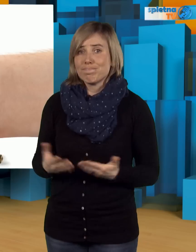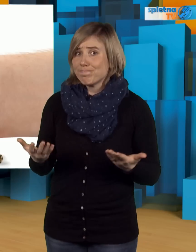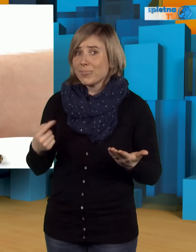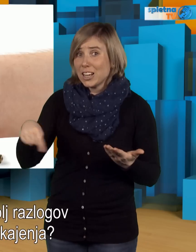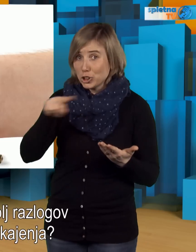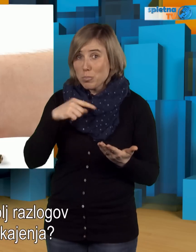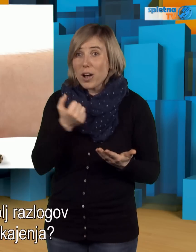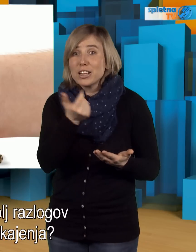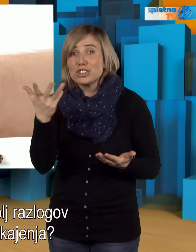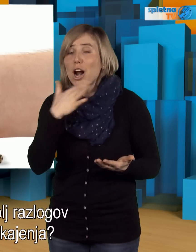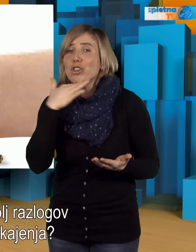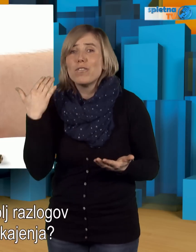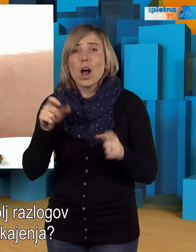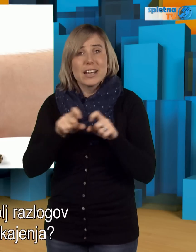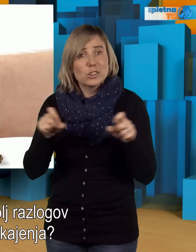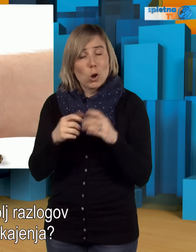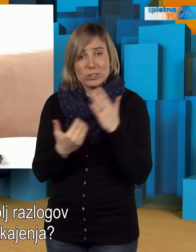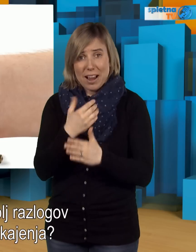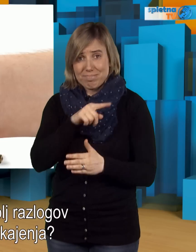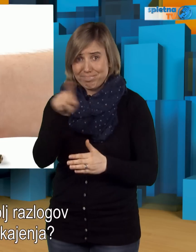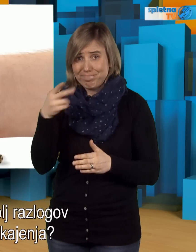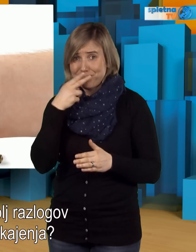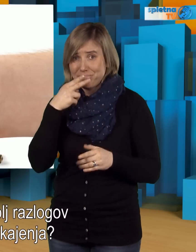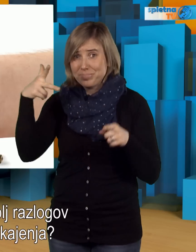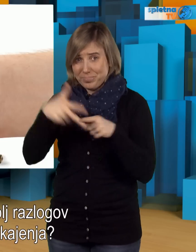Smo našteli dovolj razlogov za prenehanje kajenja?